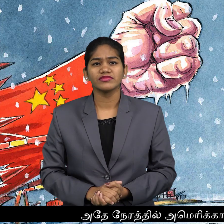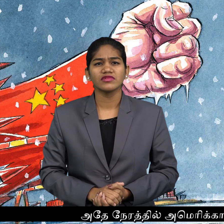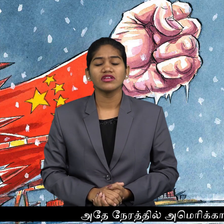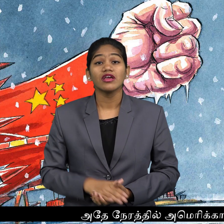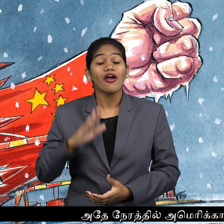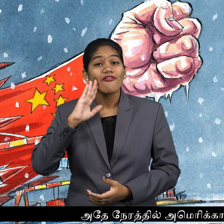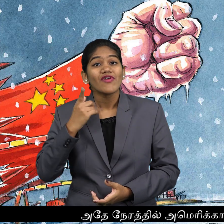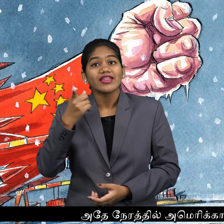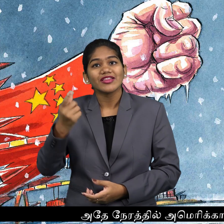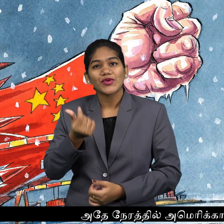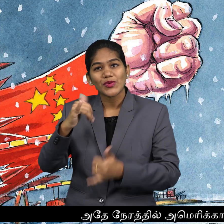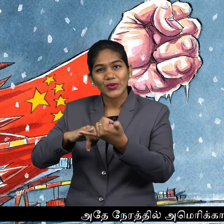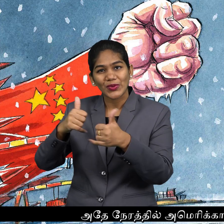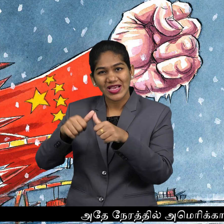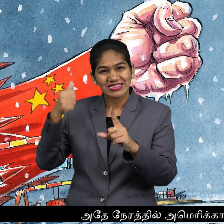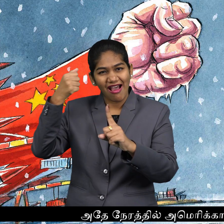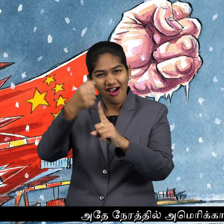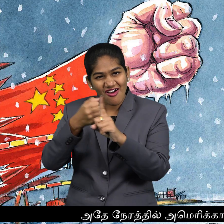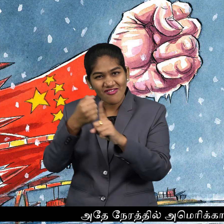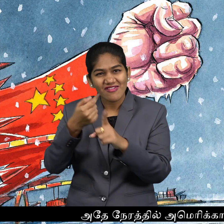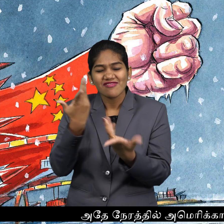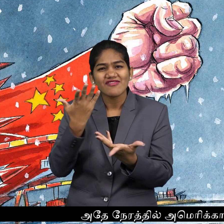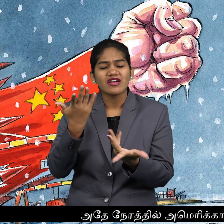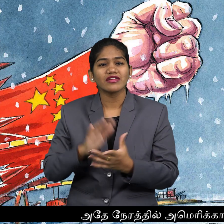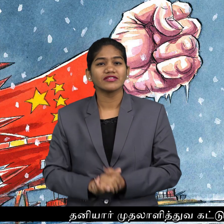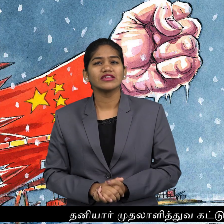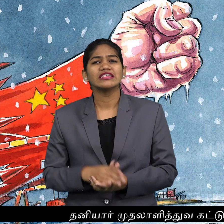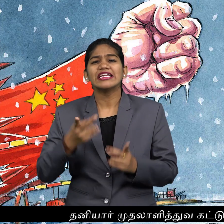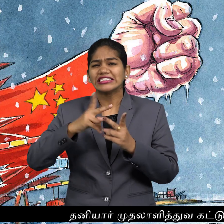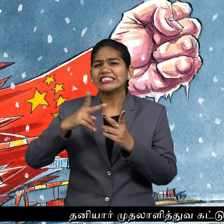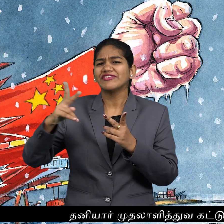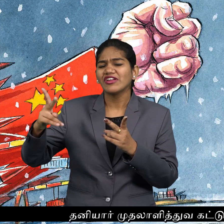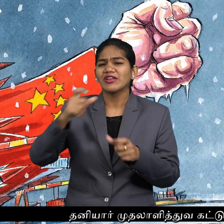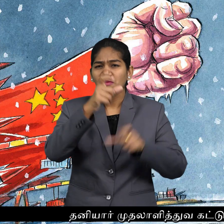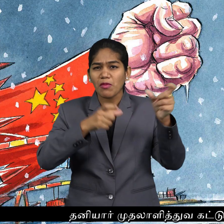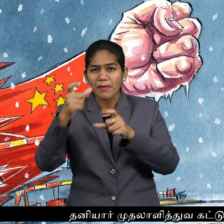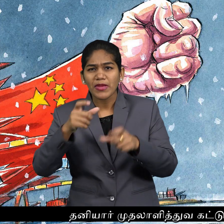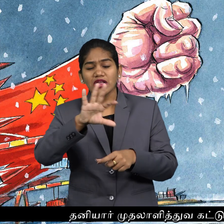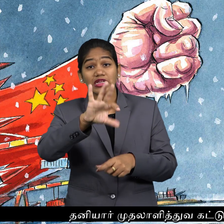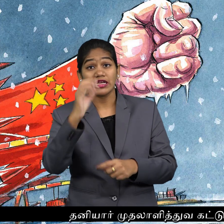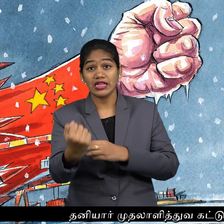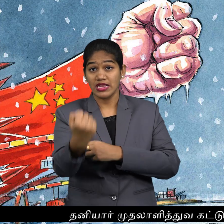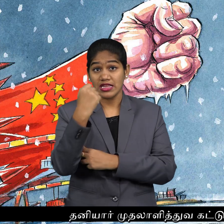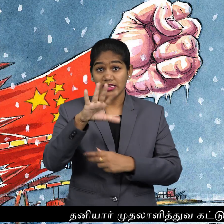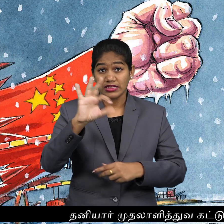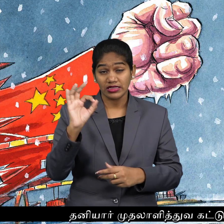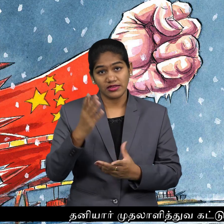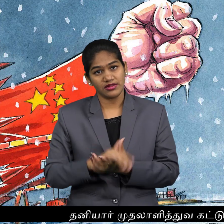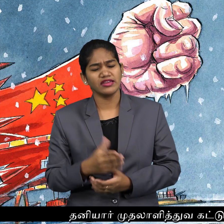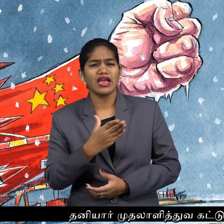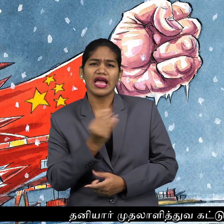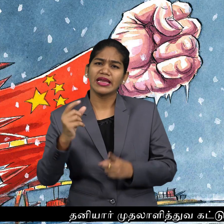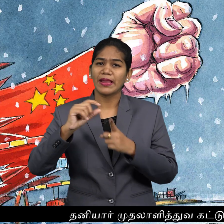அதே நேரத்தில் அமெரிக்கா பல கட்சி ஜனநாயகம் மற்றும் தனியார் முதலாளித்துவ கட்டுப்பாட்டு வளர்ச்சிக்கு